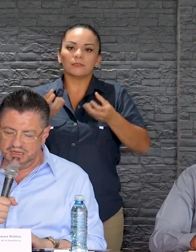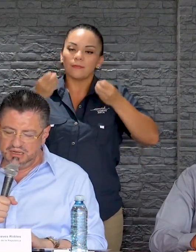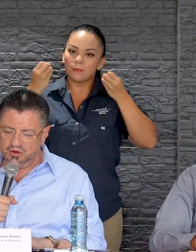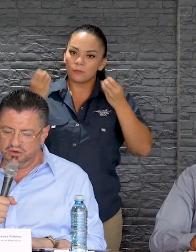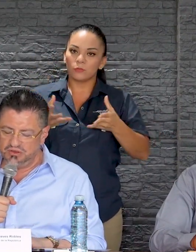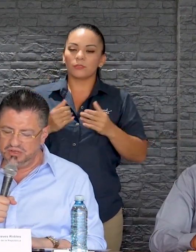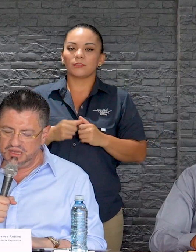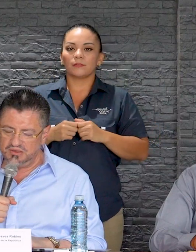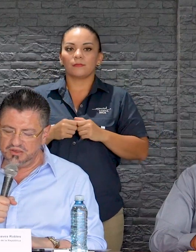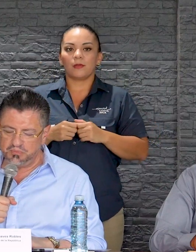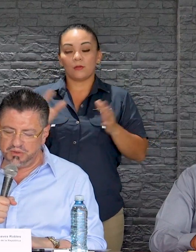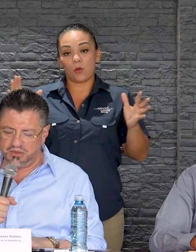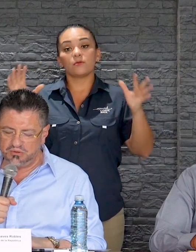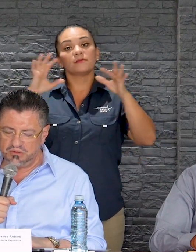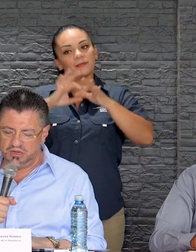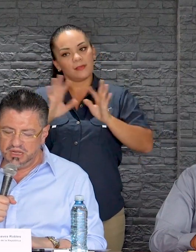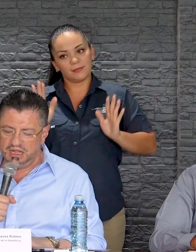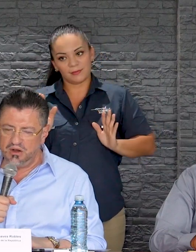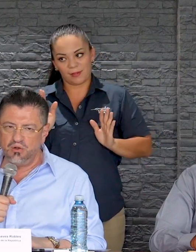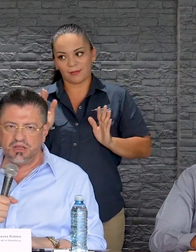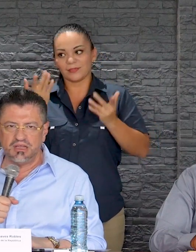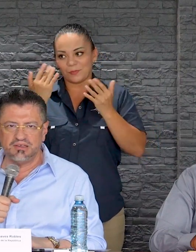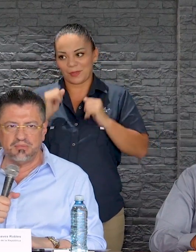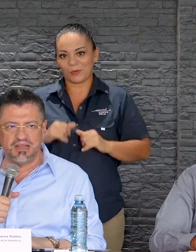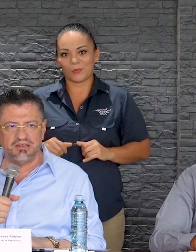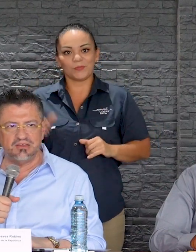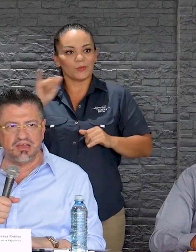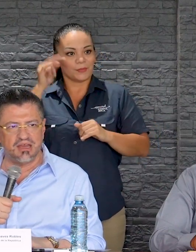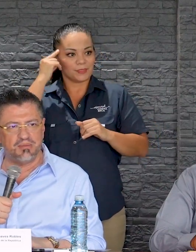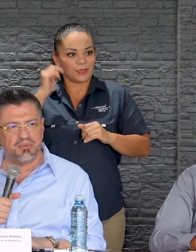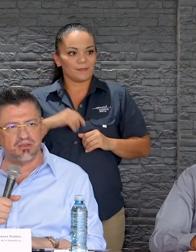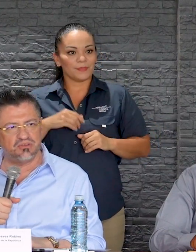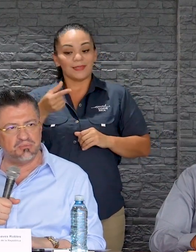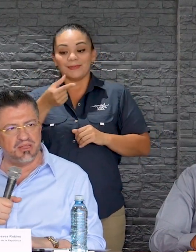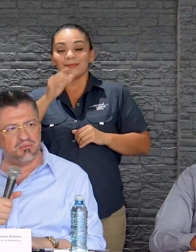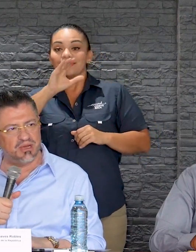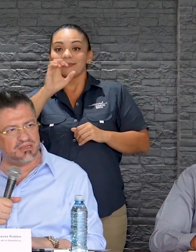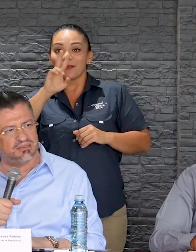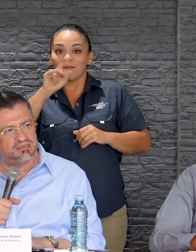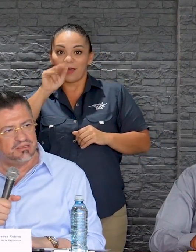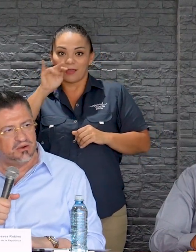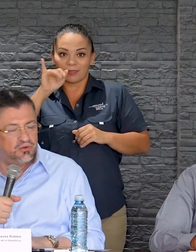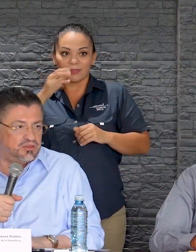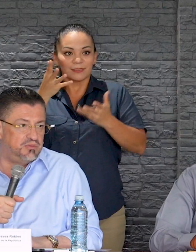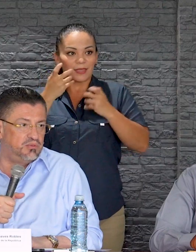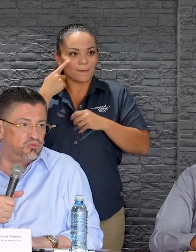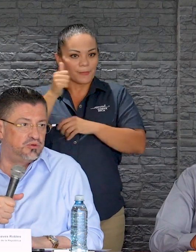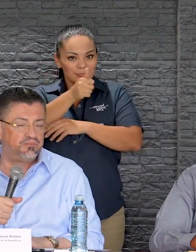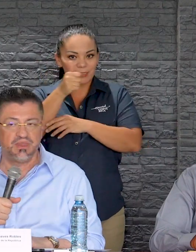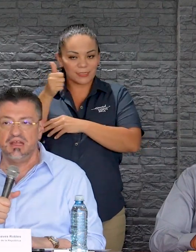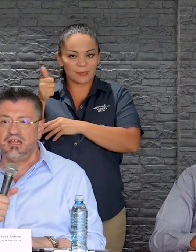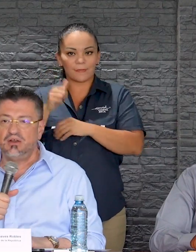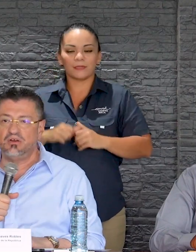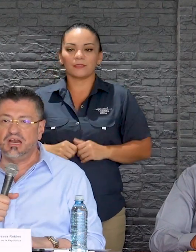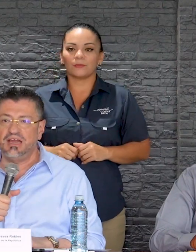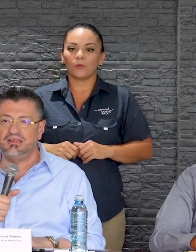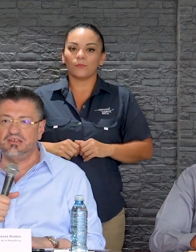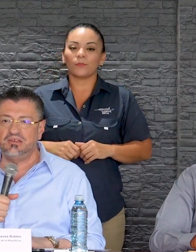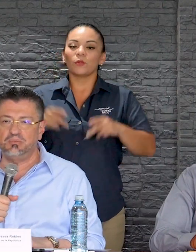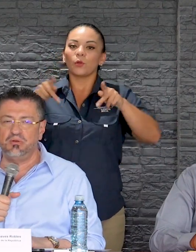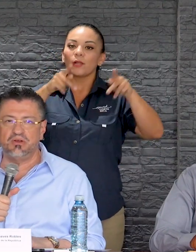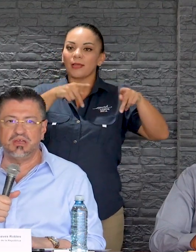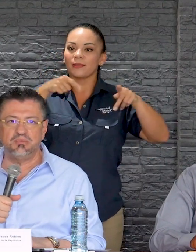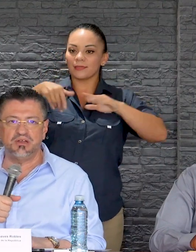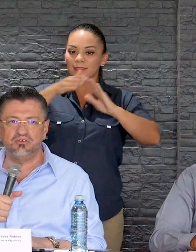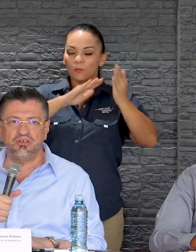muchísima coincidencia, espero, en lo que Cervantes quiere para sí misma o sí mismo, lo que la gente